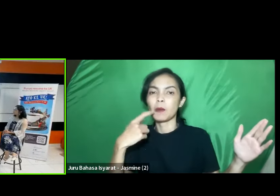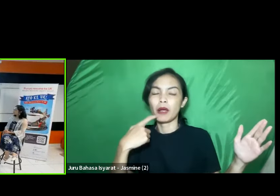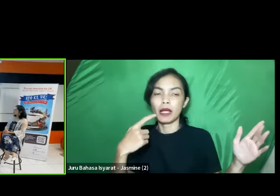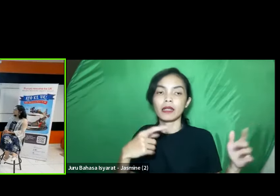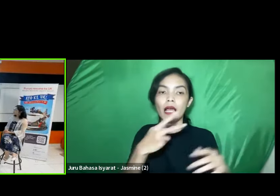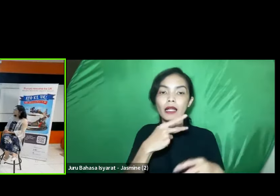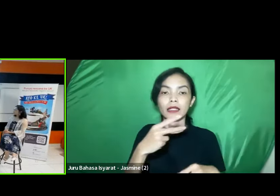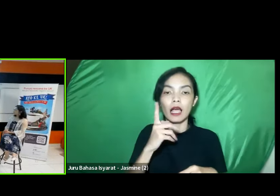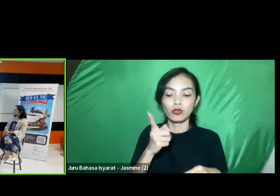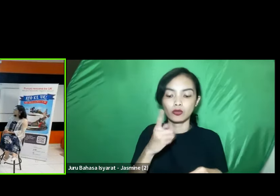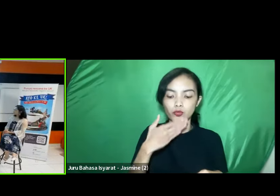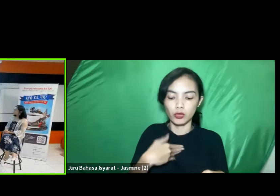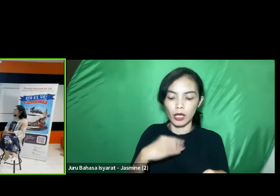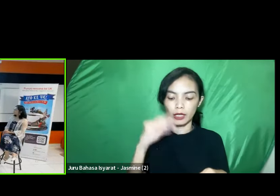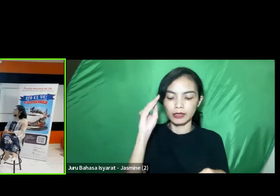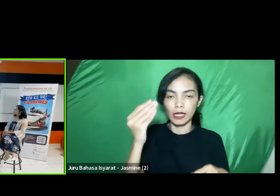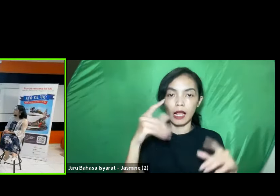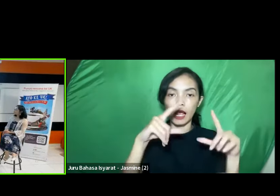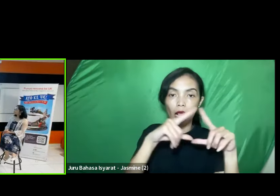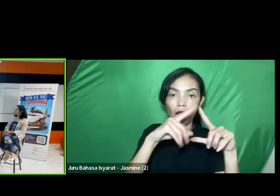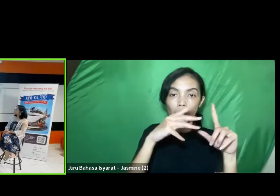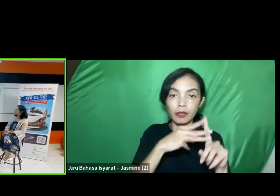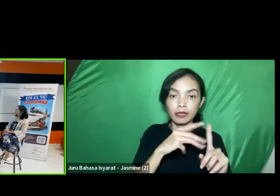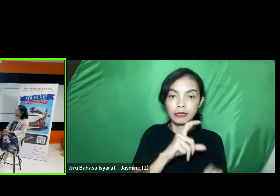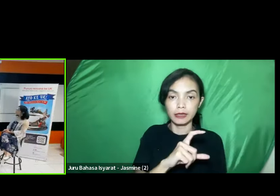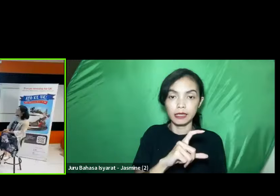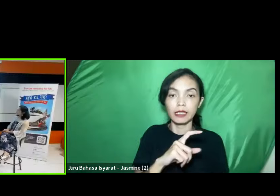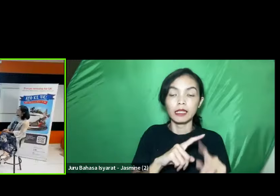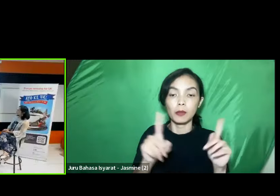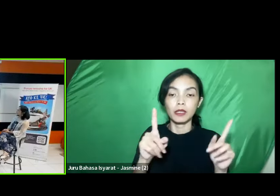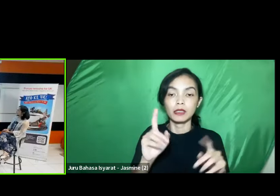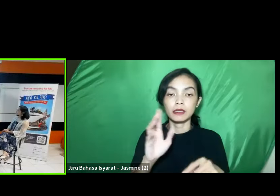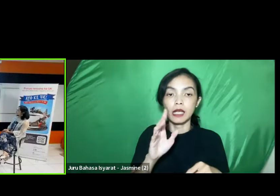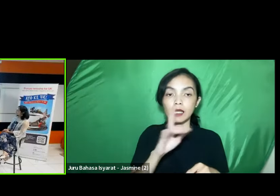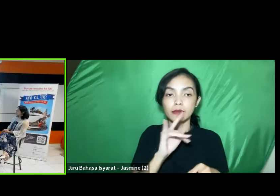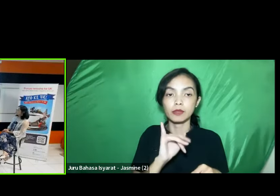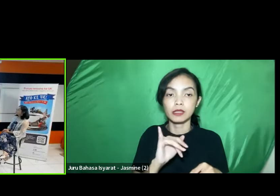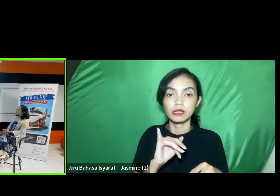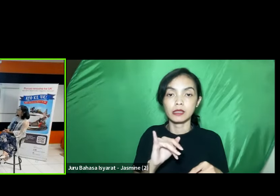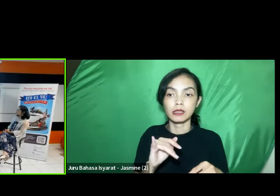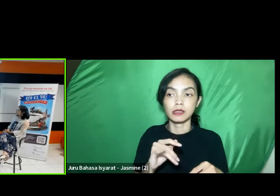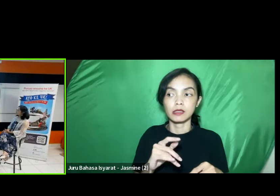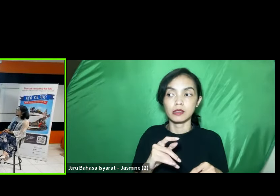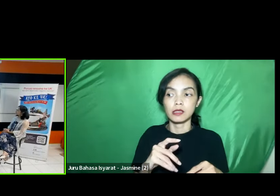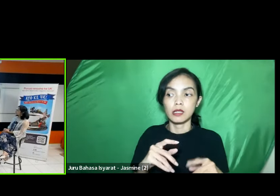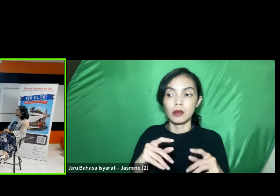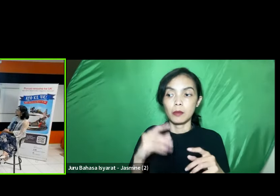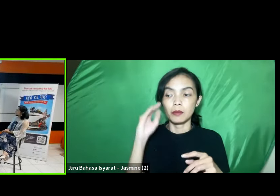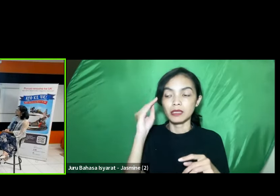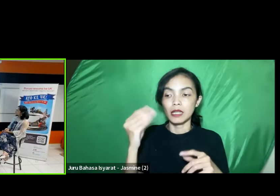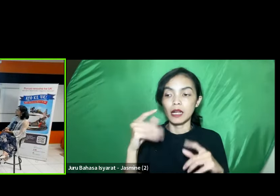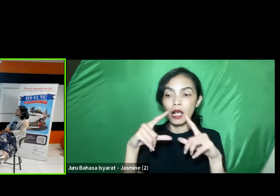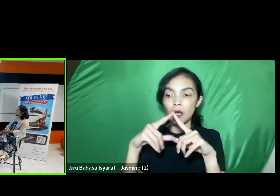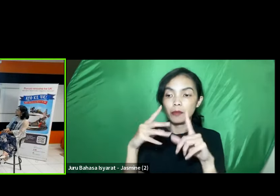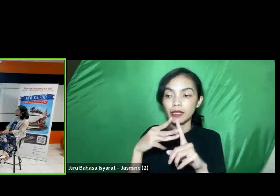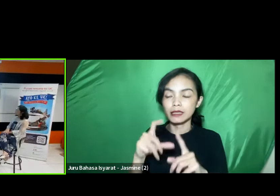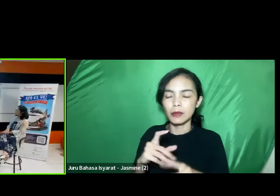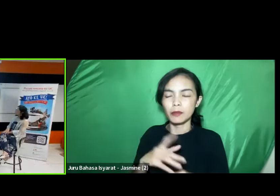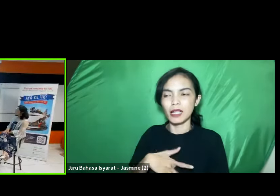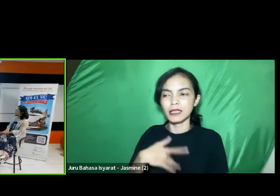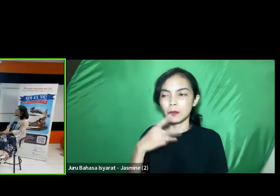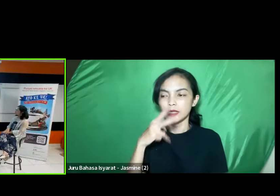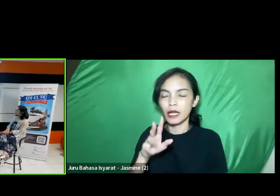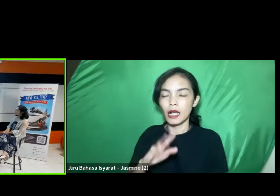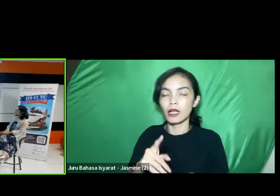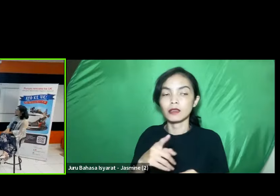itu cuman jangan sampai kelihatan tuh Kalian gak percaya dengan kalian sendiri k waktu interview tu ditanyain kamu setelah